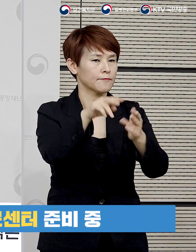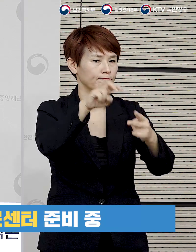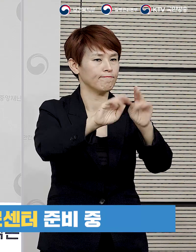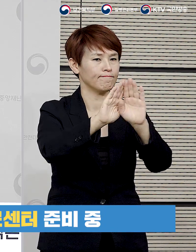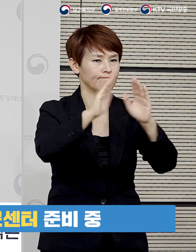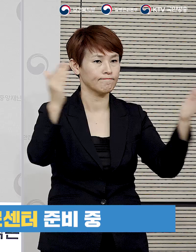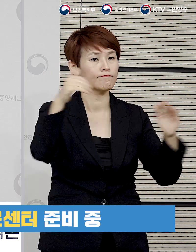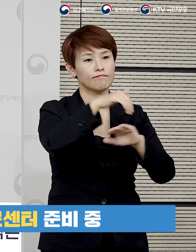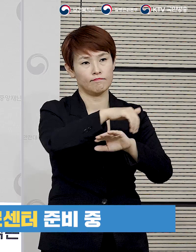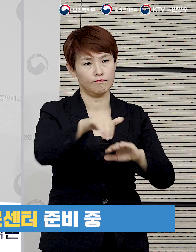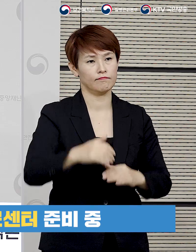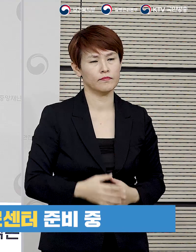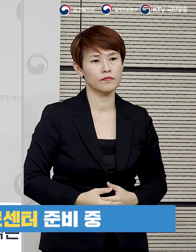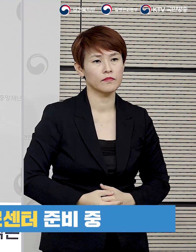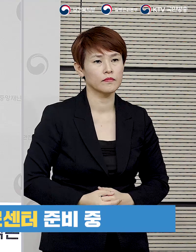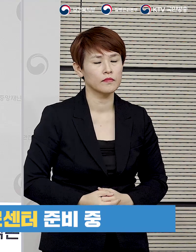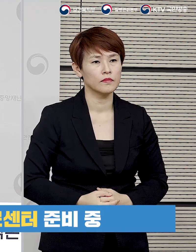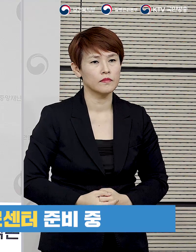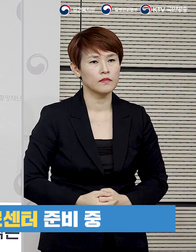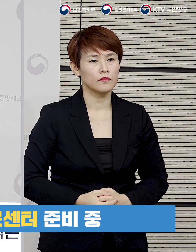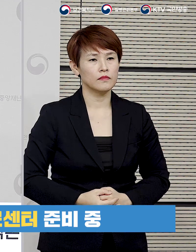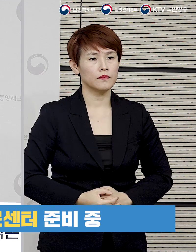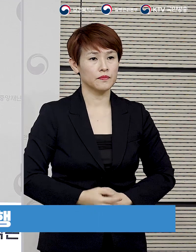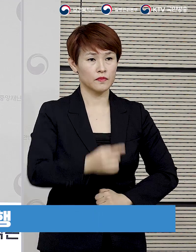초부터 센터를 개소할 계획입니다.